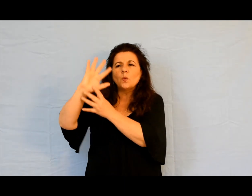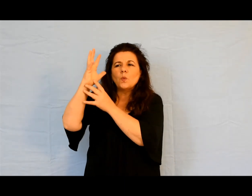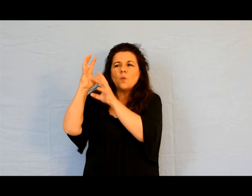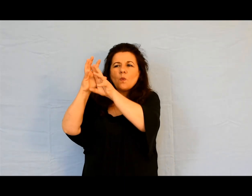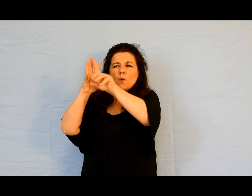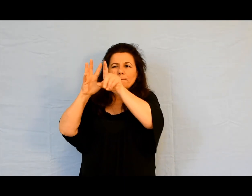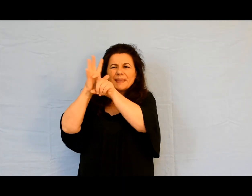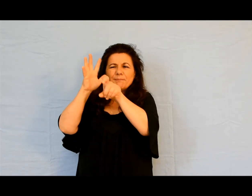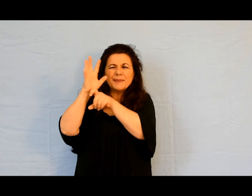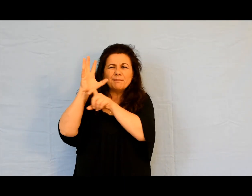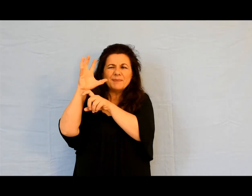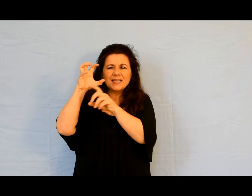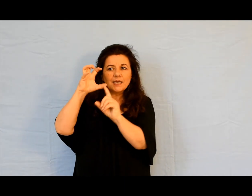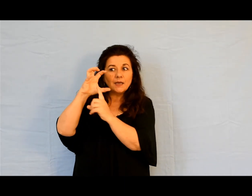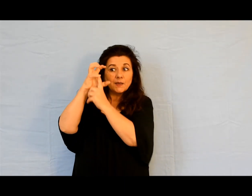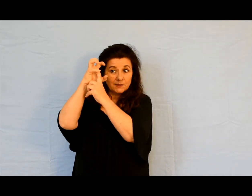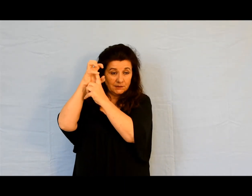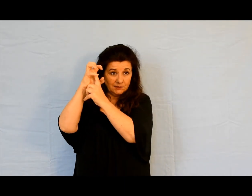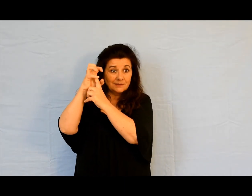c'est celui qui entend la parole,